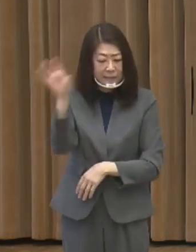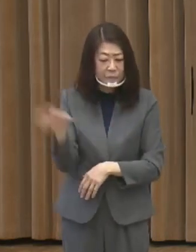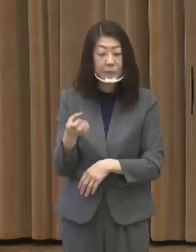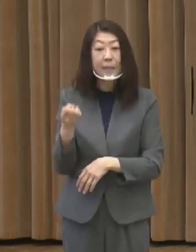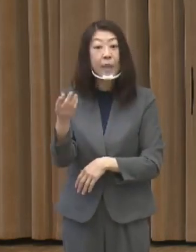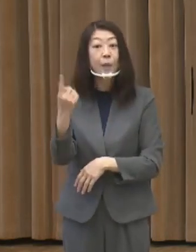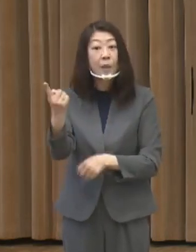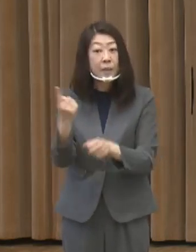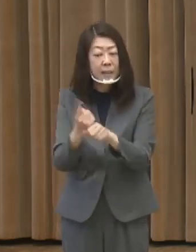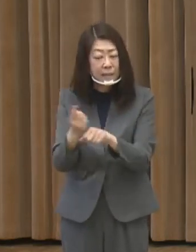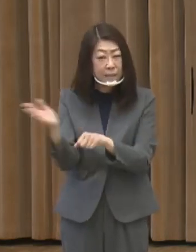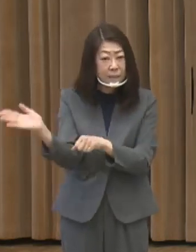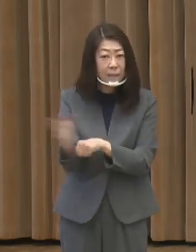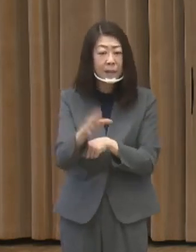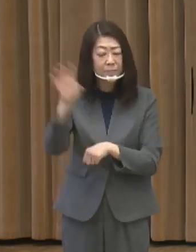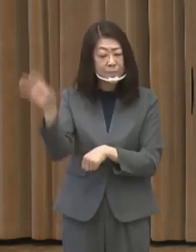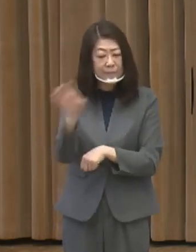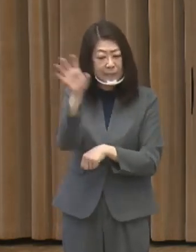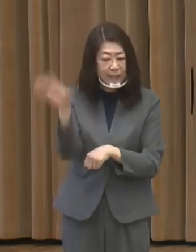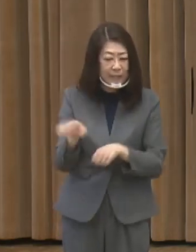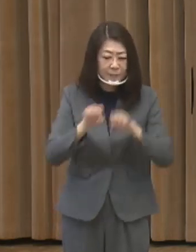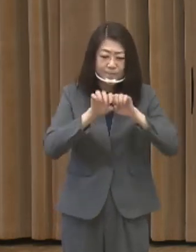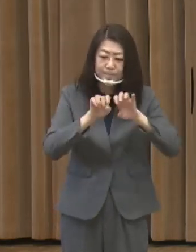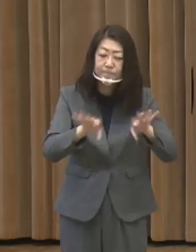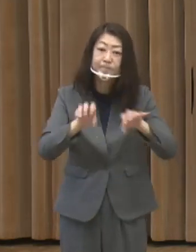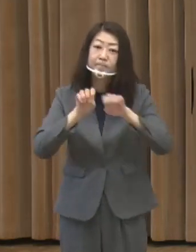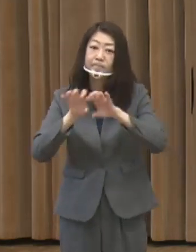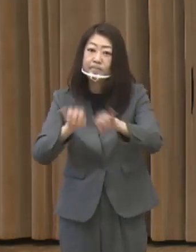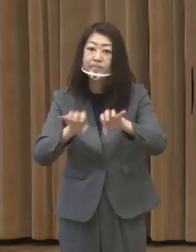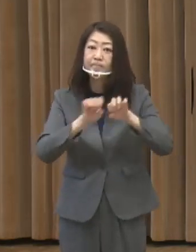させていただいているところであります。